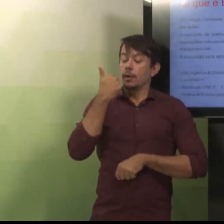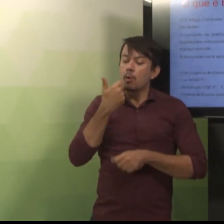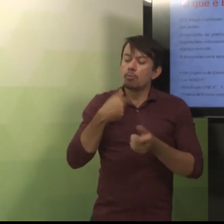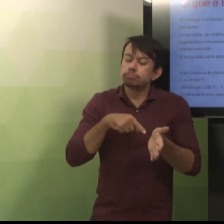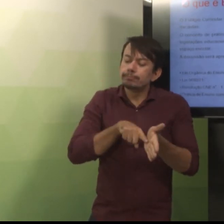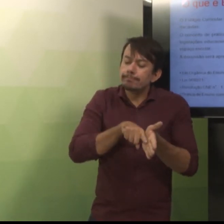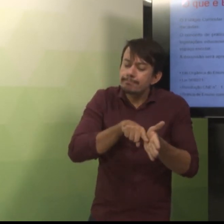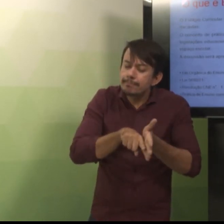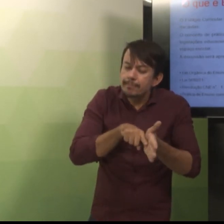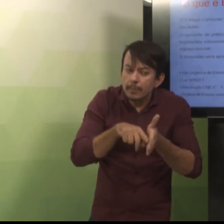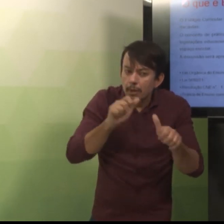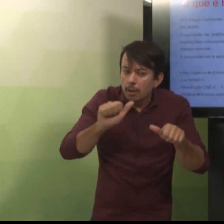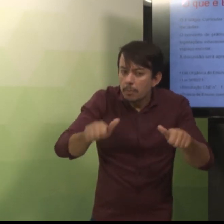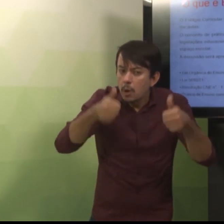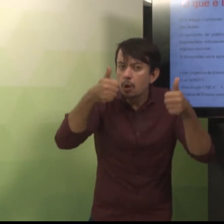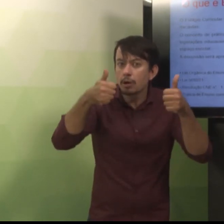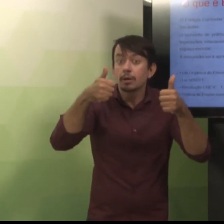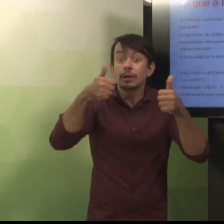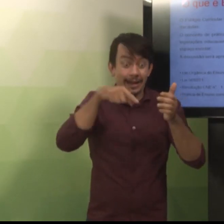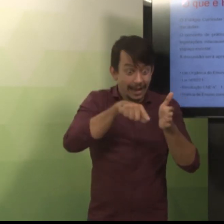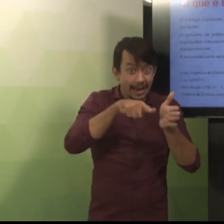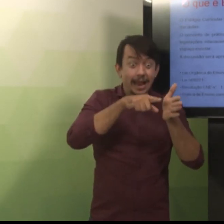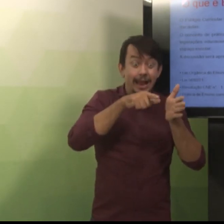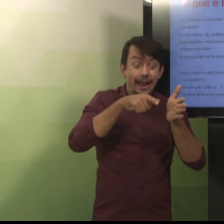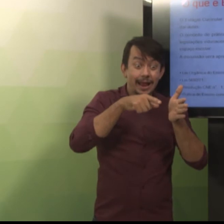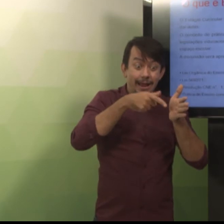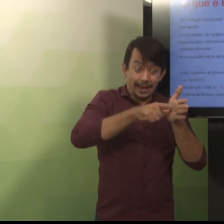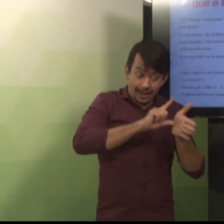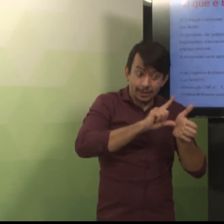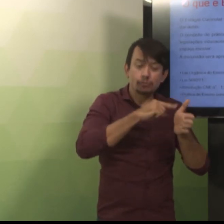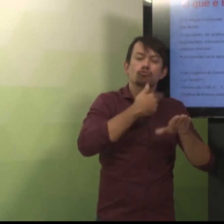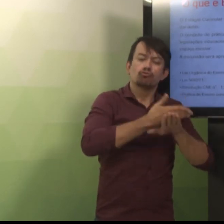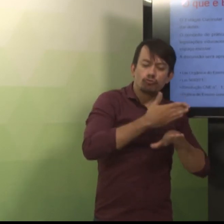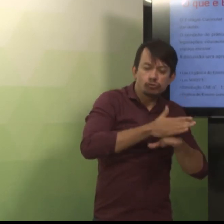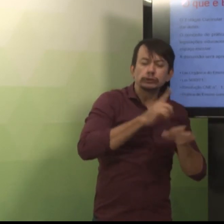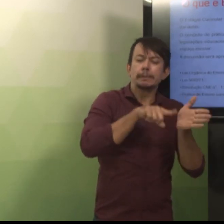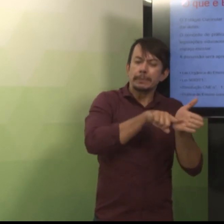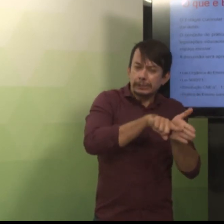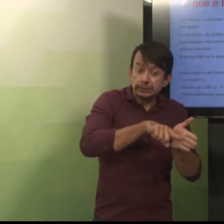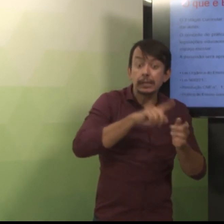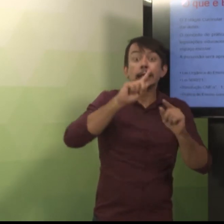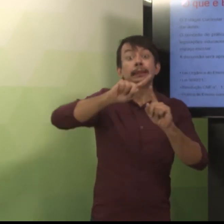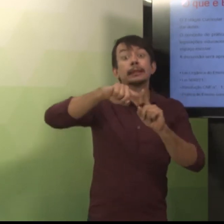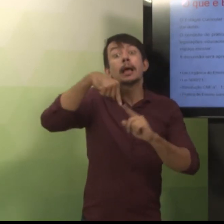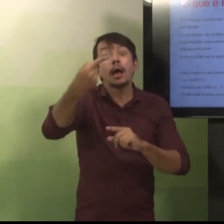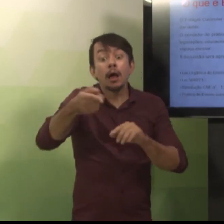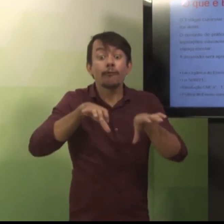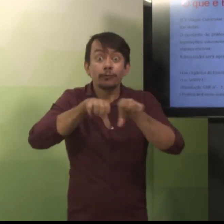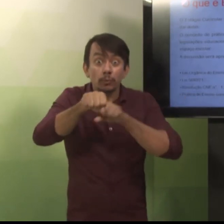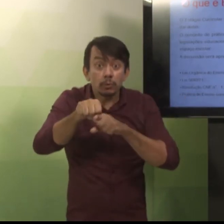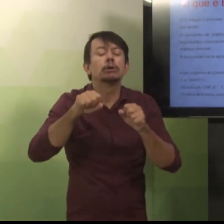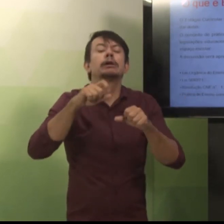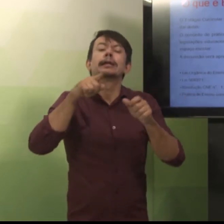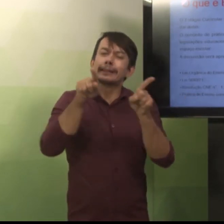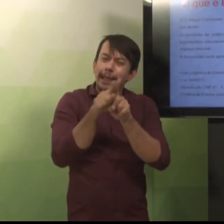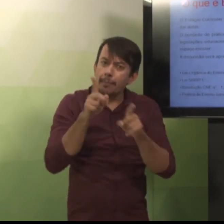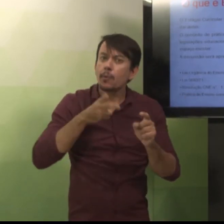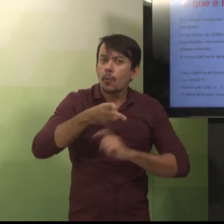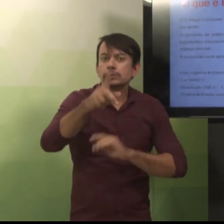Então, antes da formação e continuamente, é necessário no decorrer do estágio também essa pesquisa.